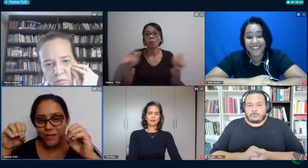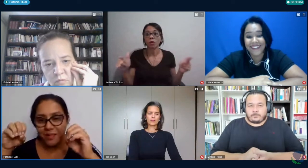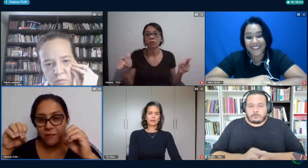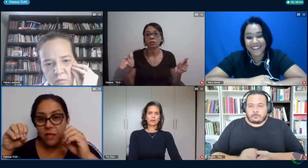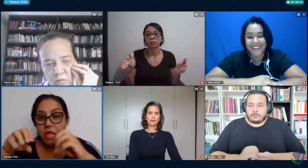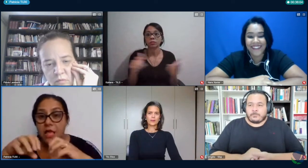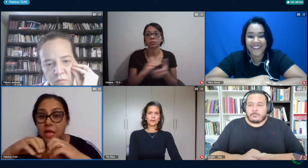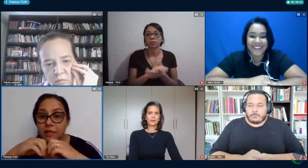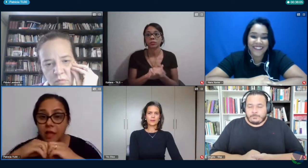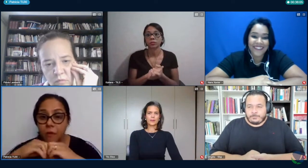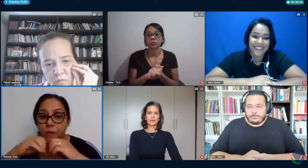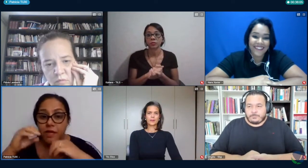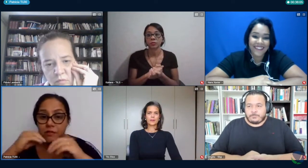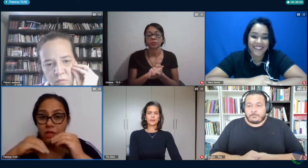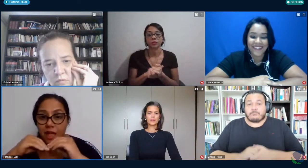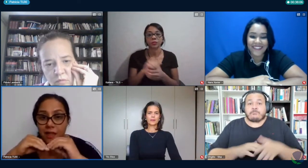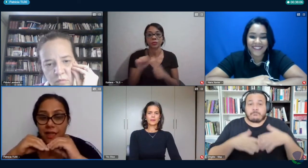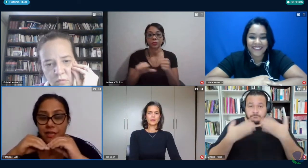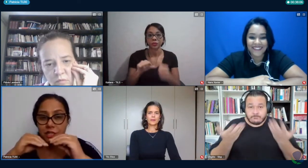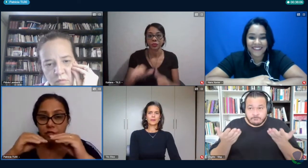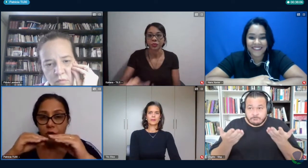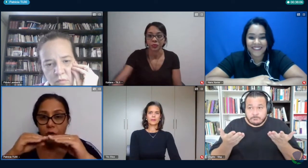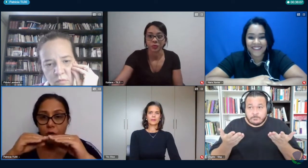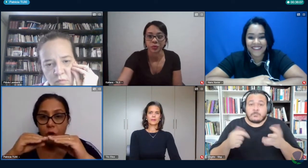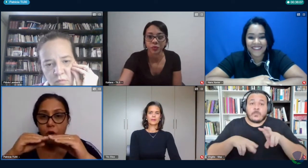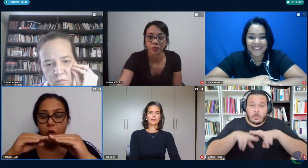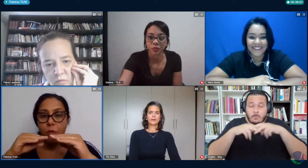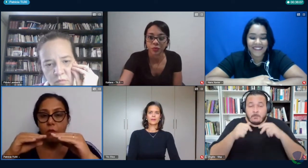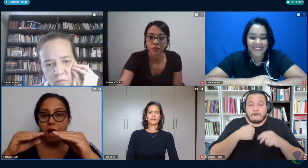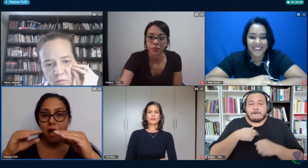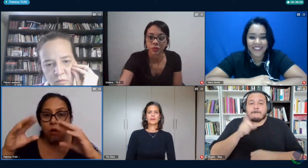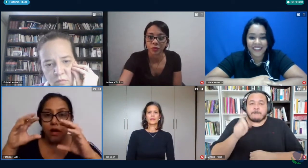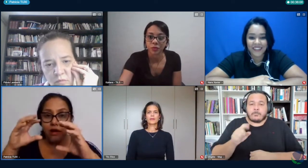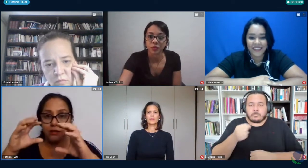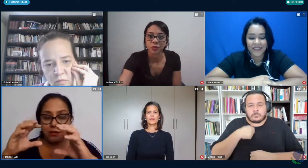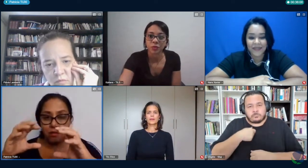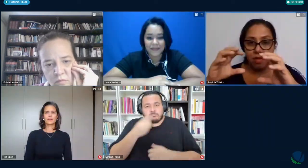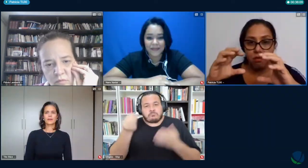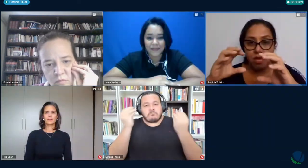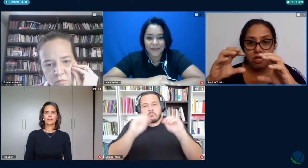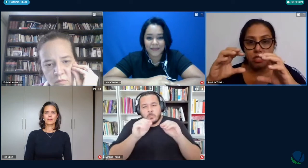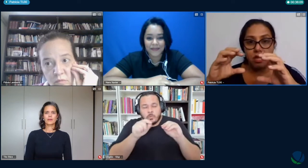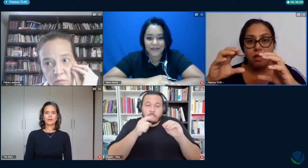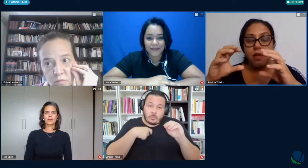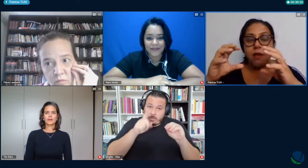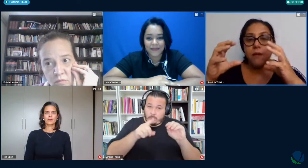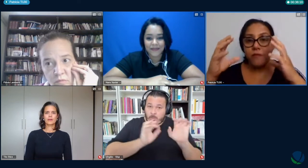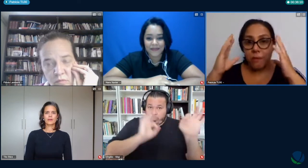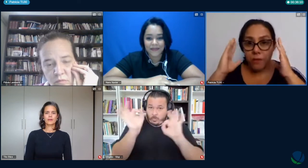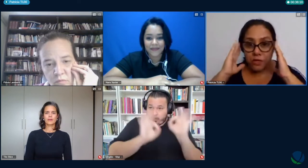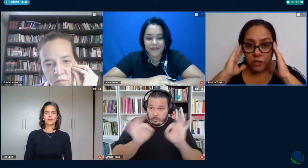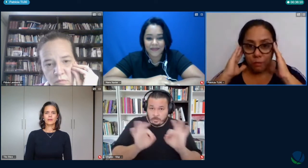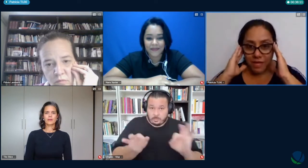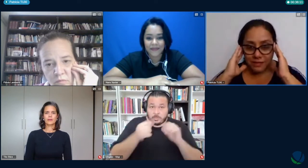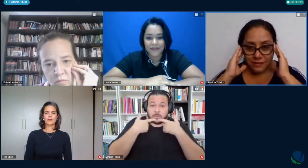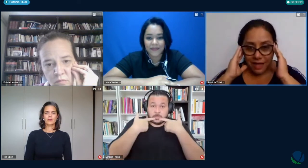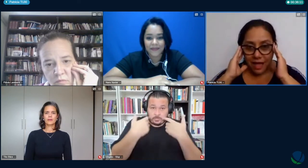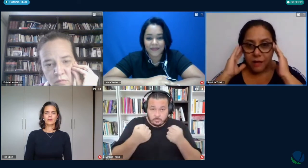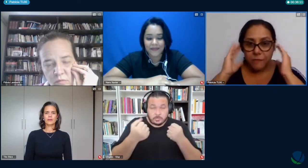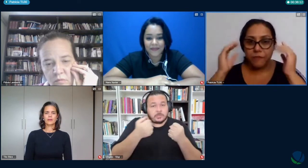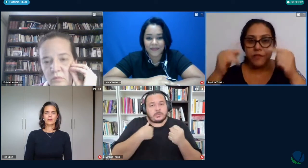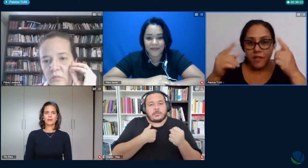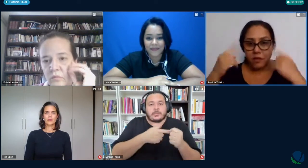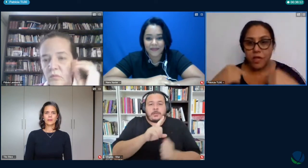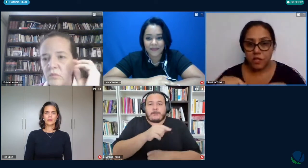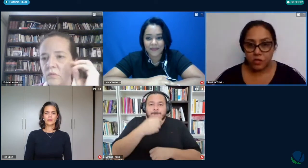tirar esse modelo. Então, por isso que ali a gente colocou como a organização linguística, depois de